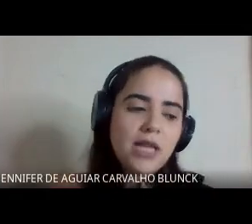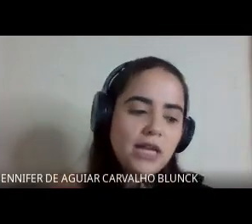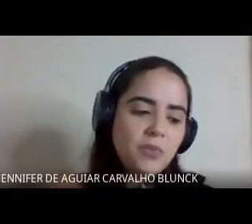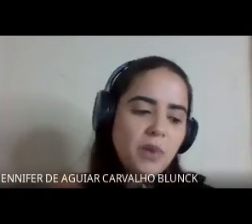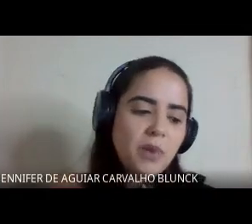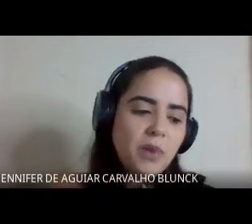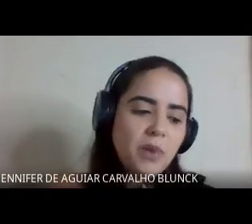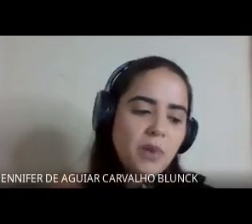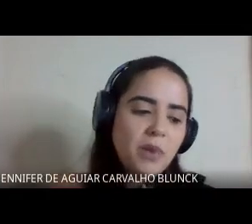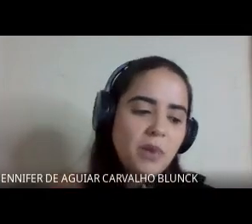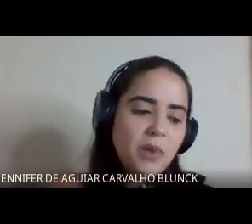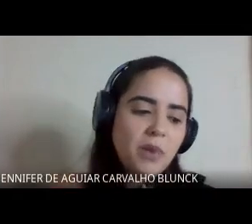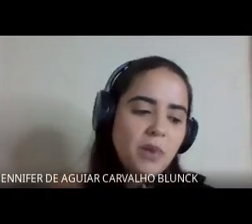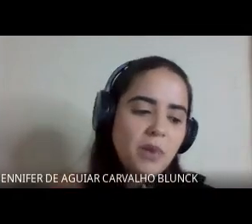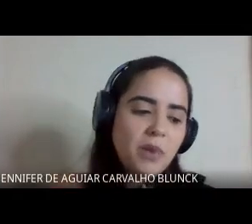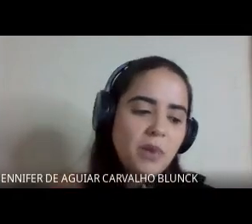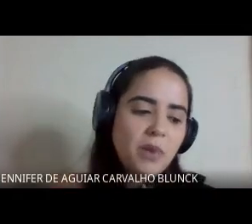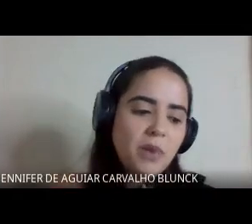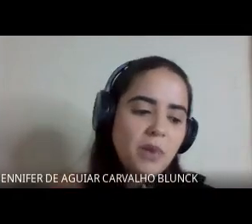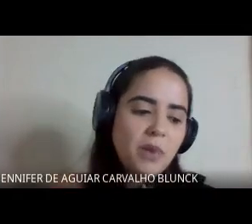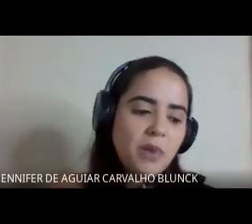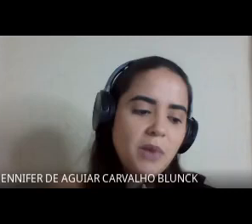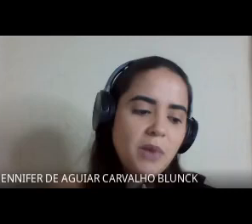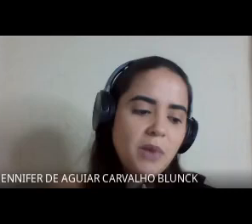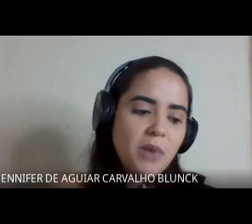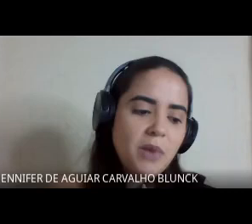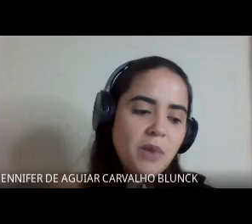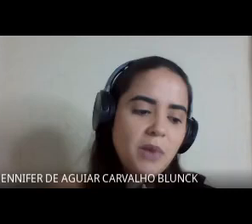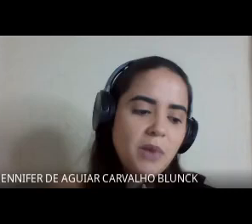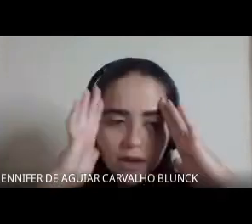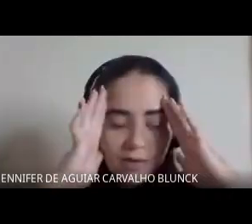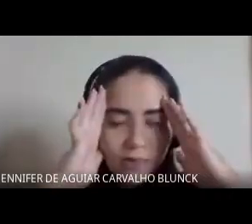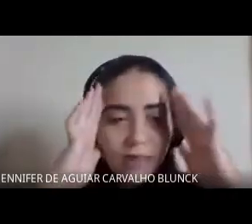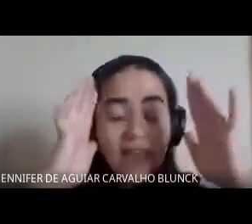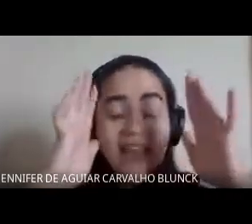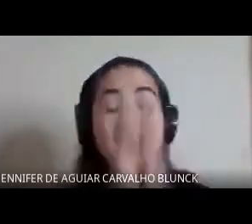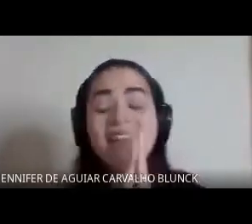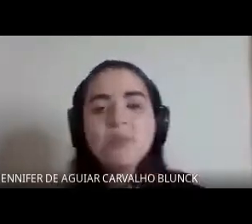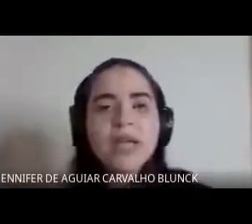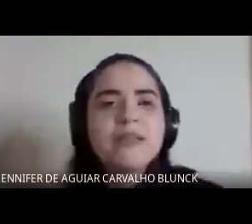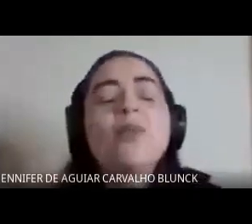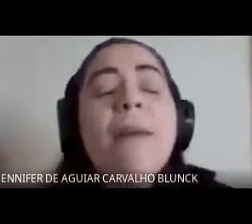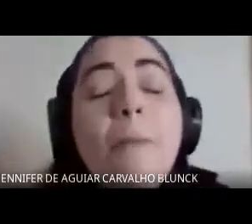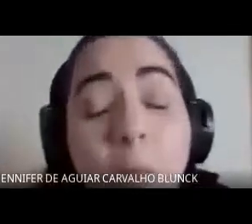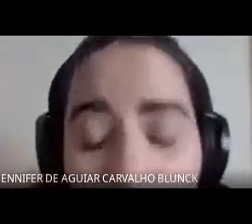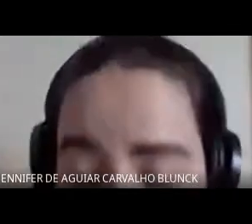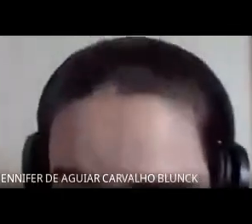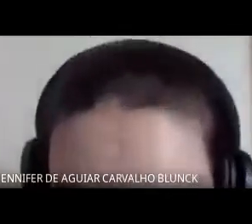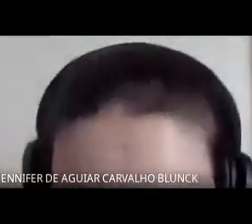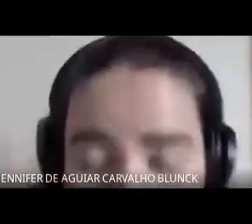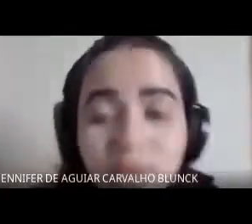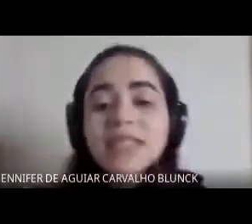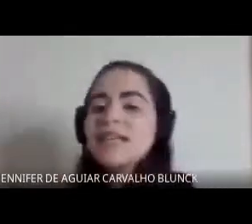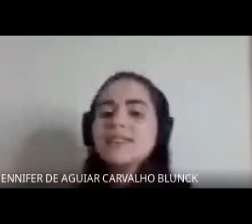teve uma quantidade maior de erro também foi sobre essa questão do hemisfério, do cérebro. E essa é uma